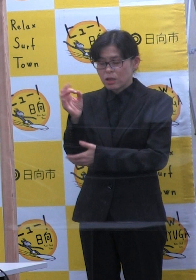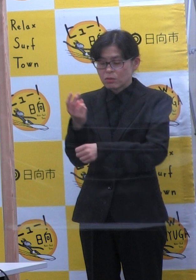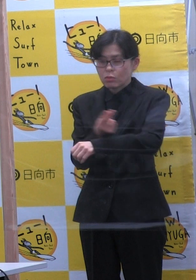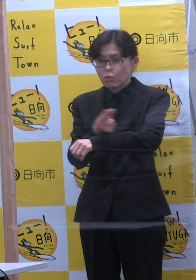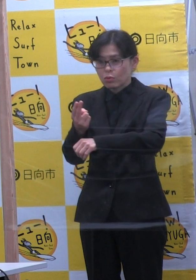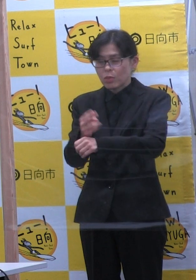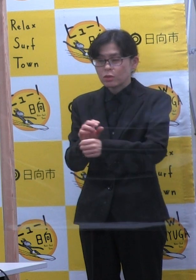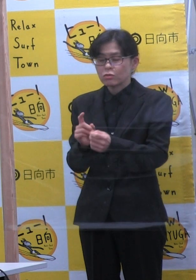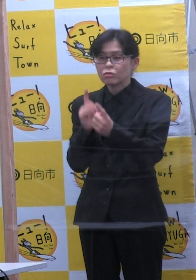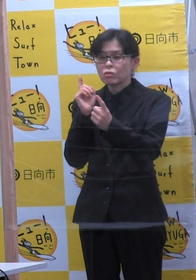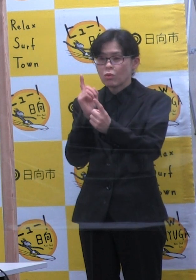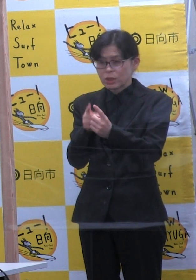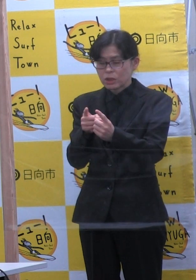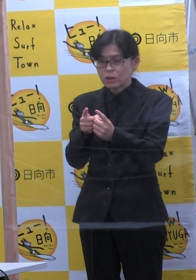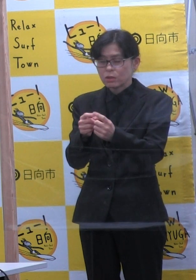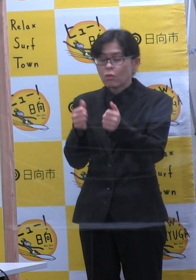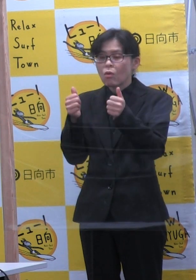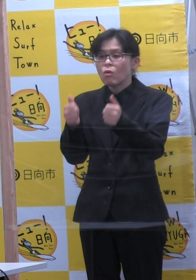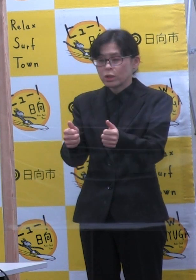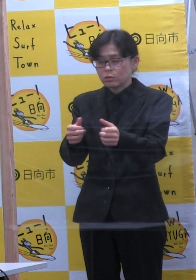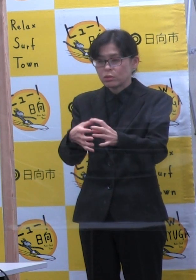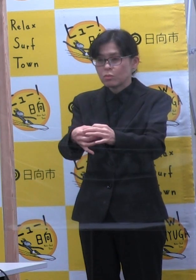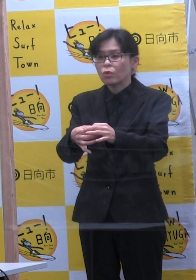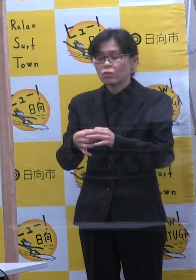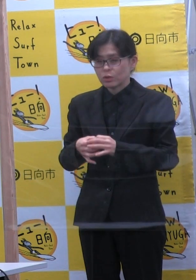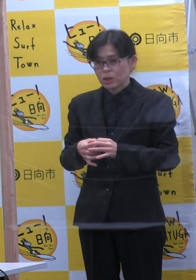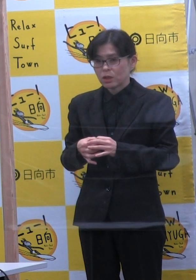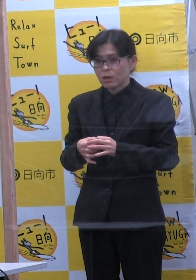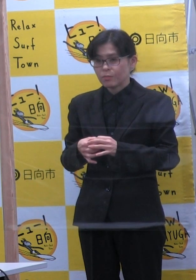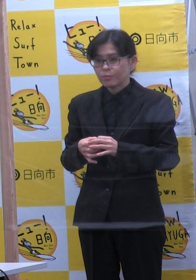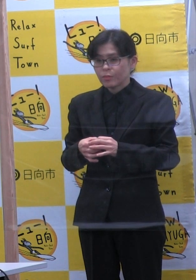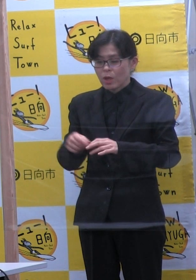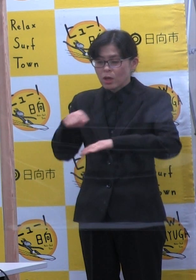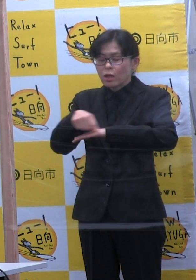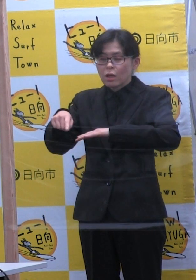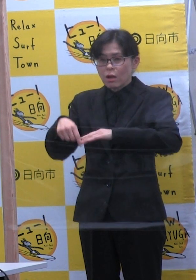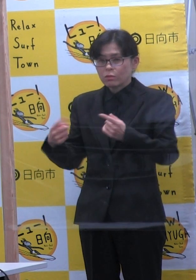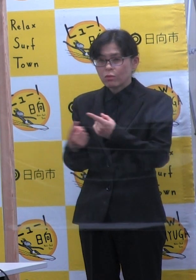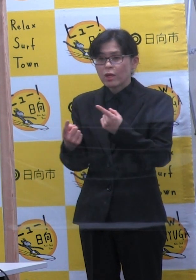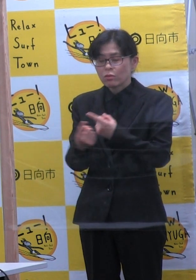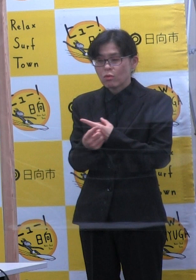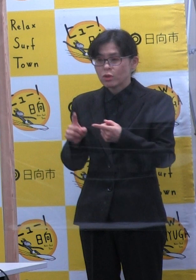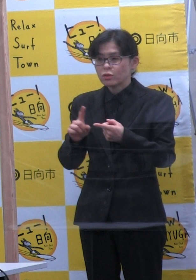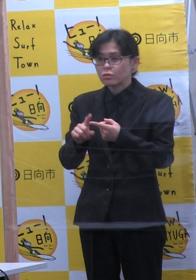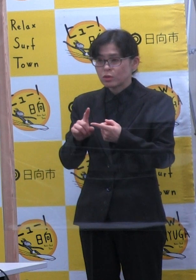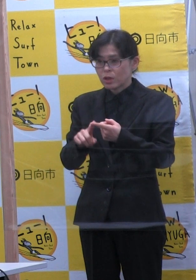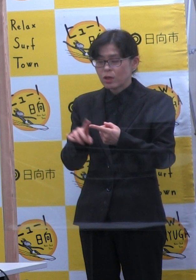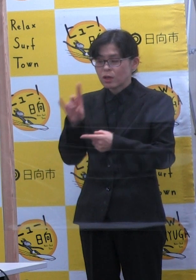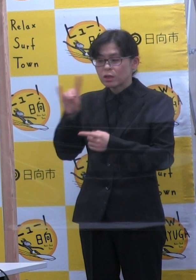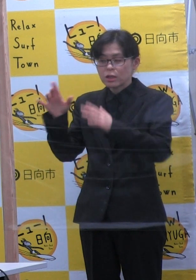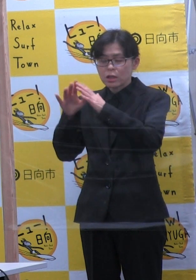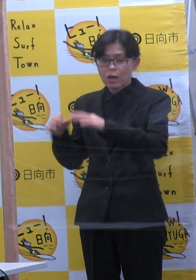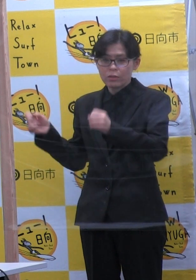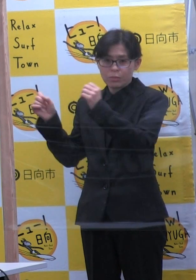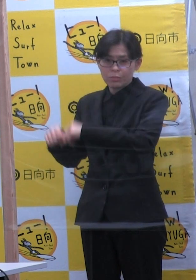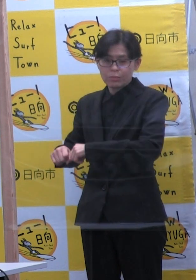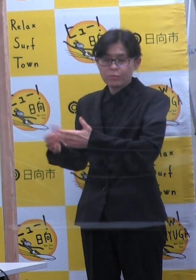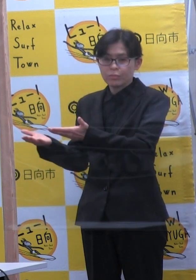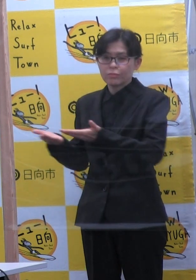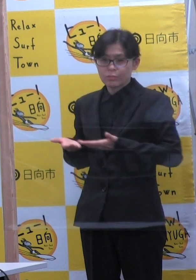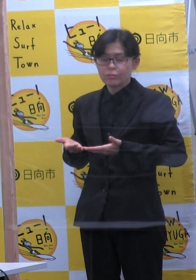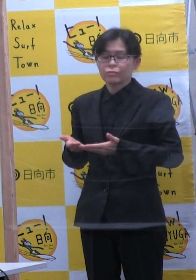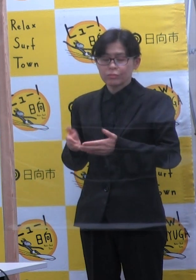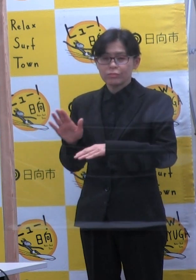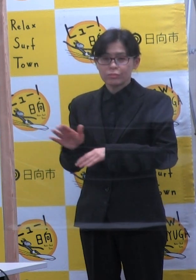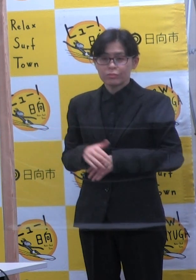措置等に関する法律に基づき、計画の変更について議会の議決を求めるものであります